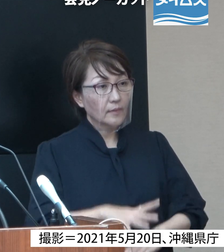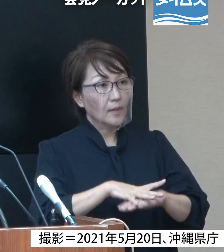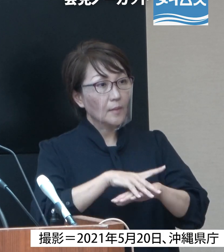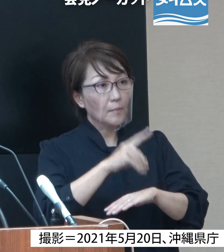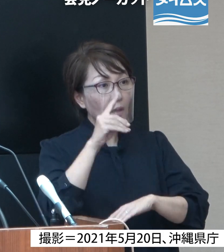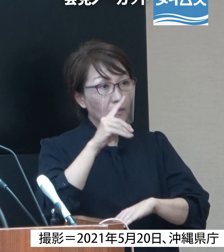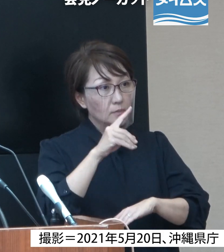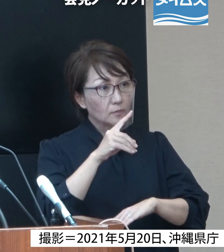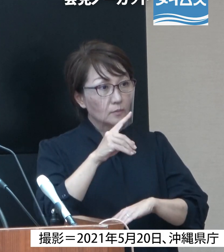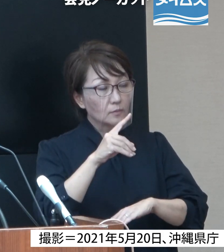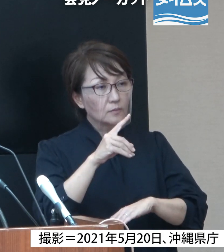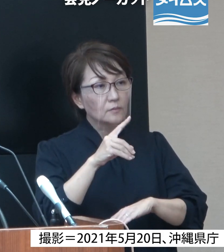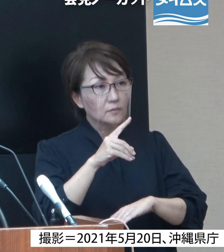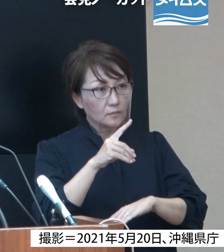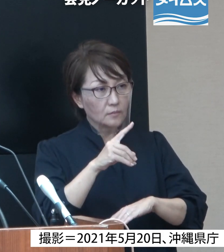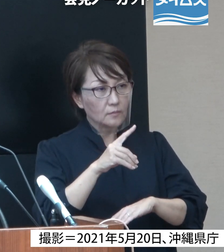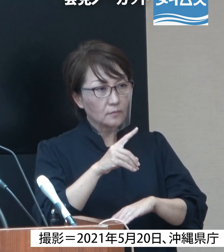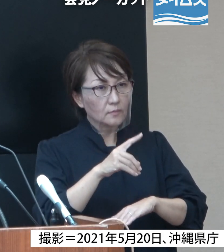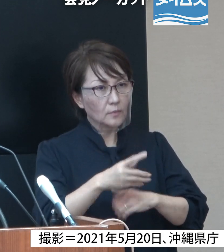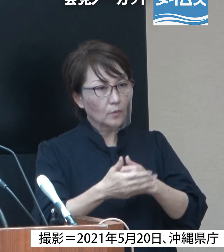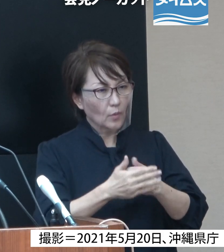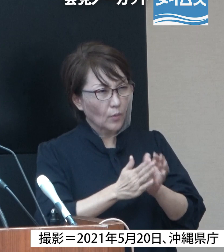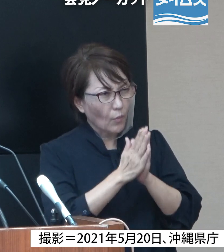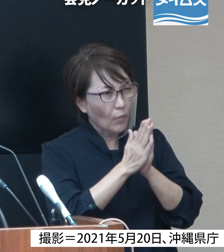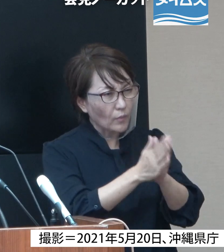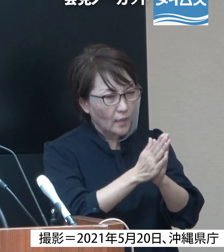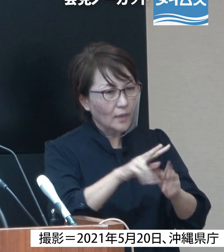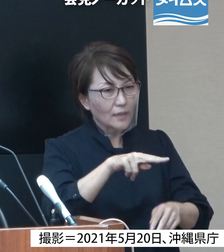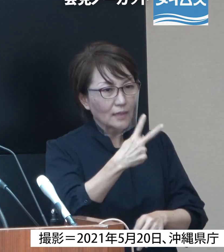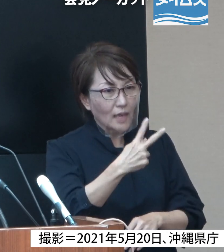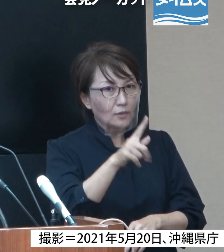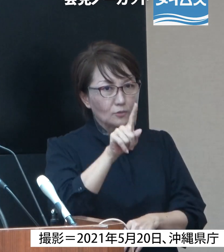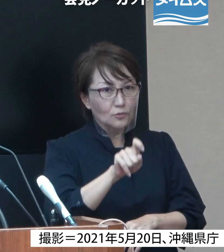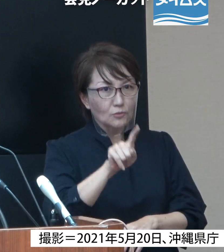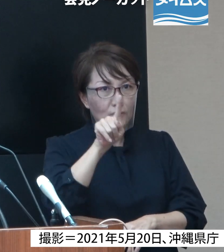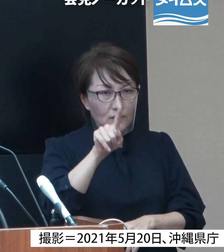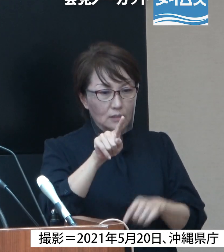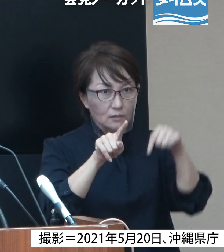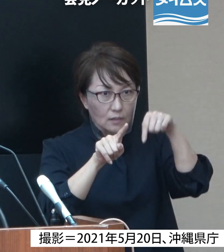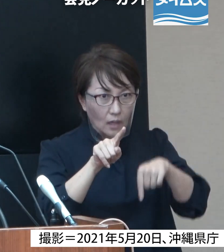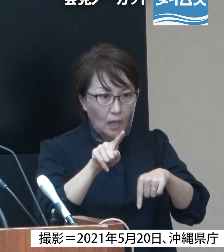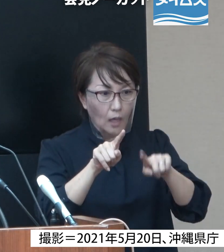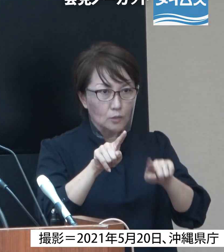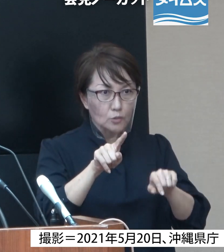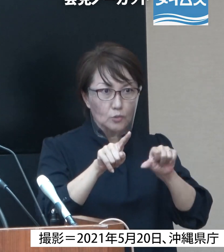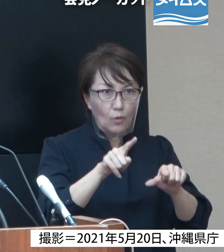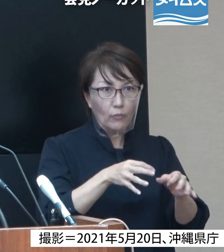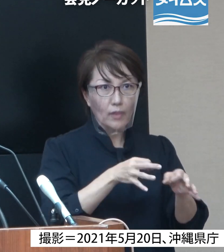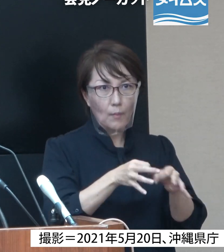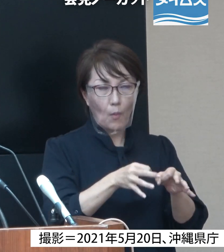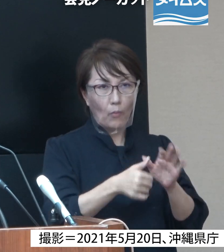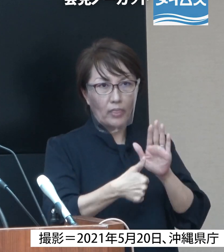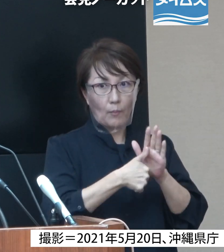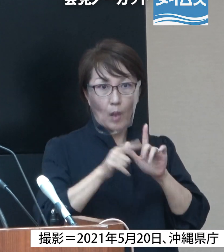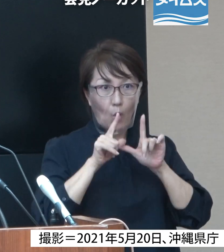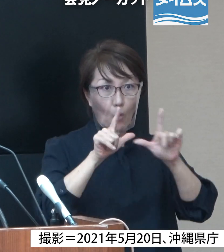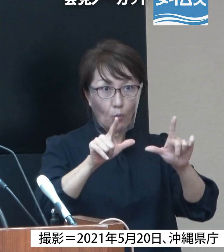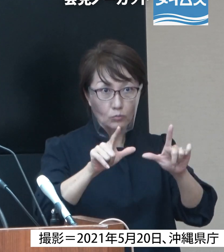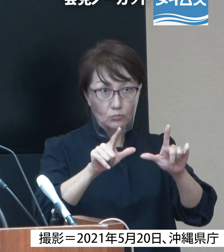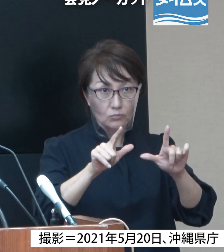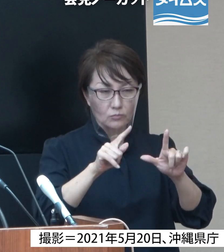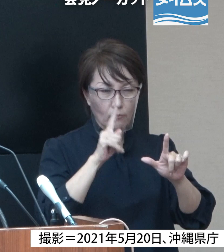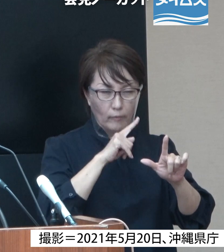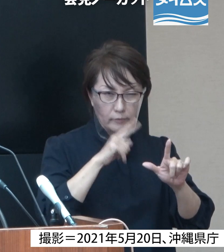要請に応じない211のうち15が悪質ということで名前を公表するということなんですけど、